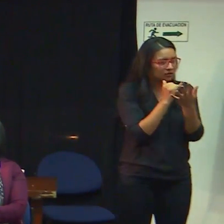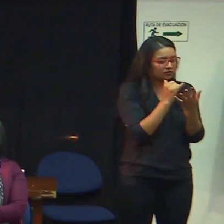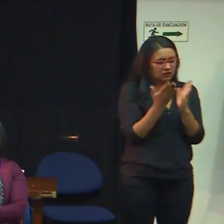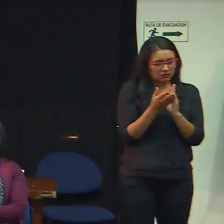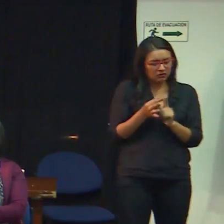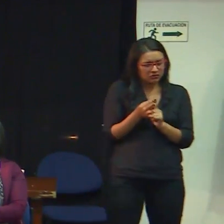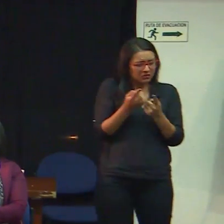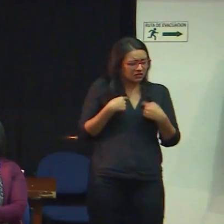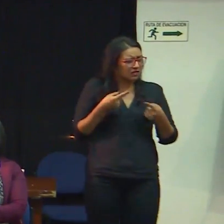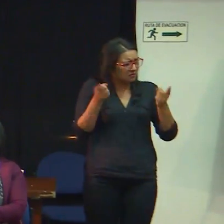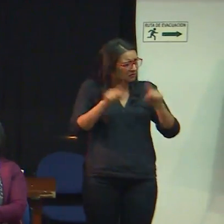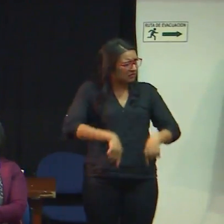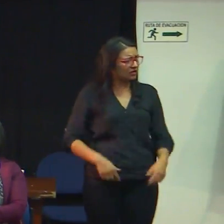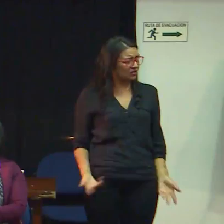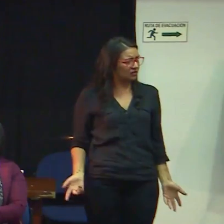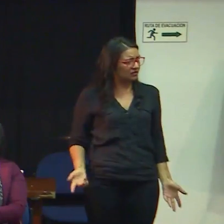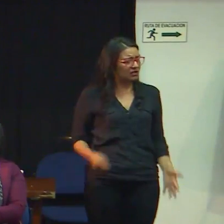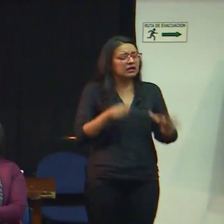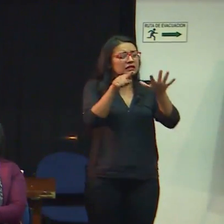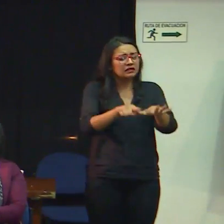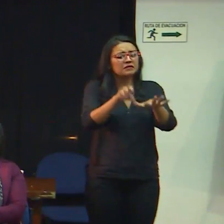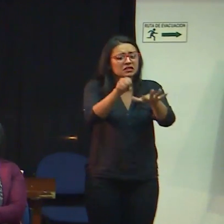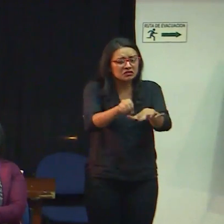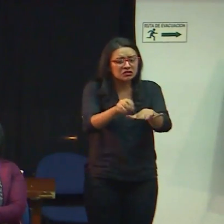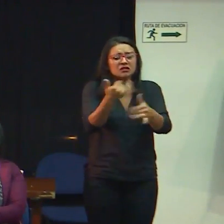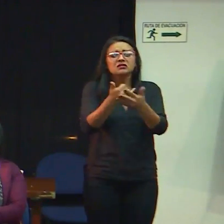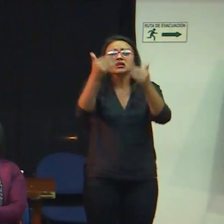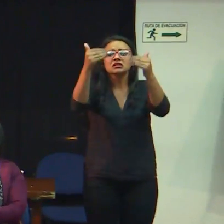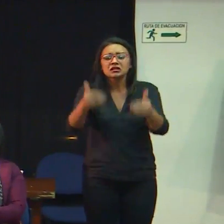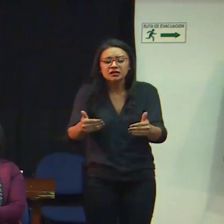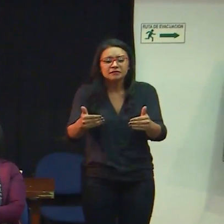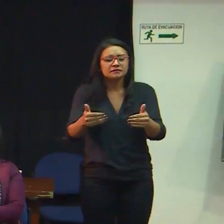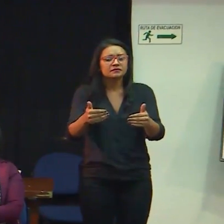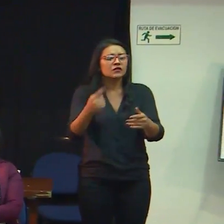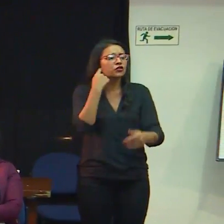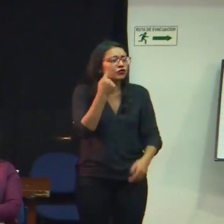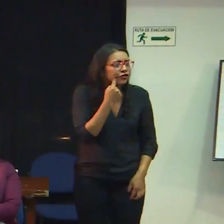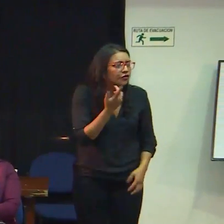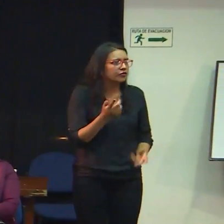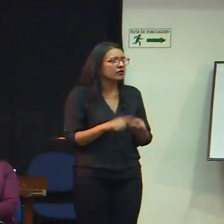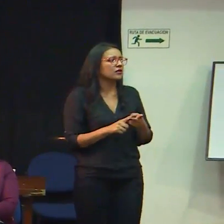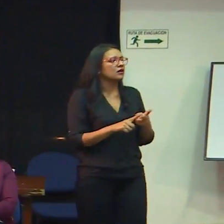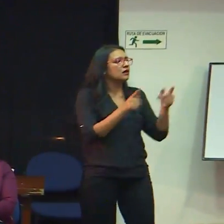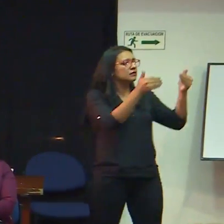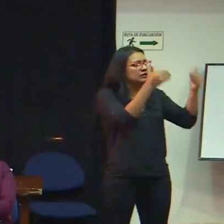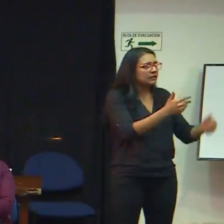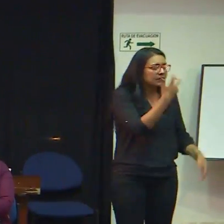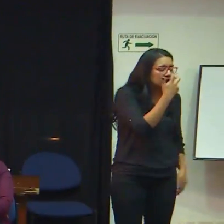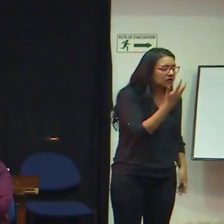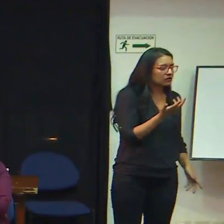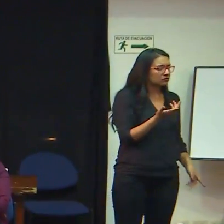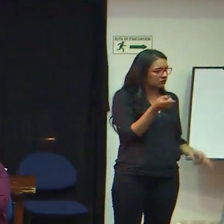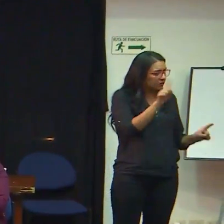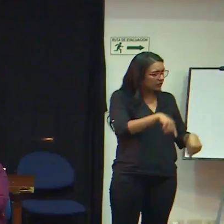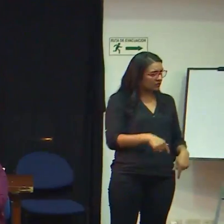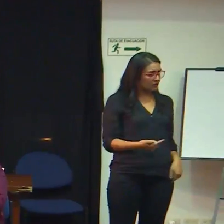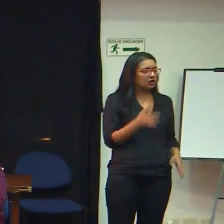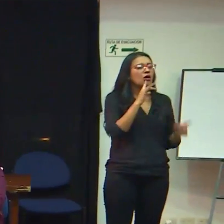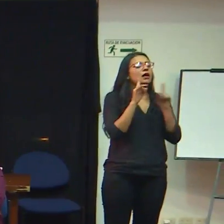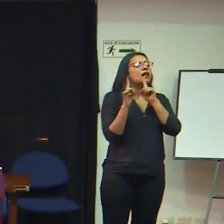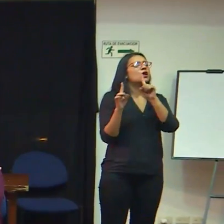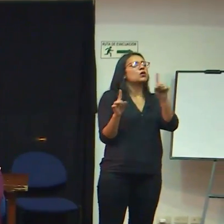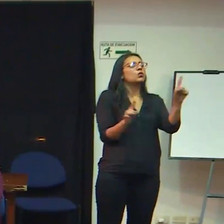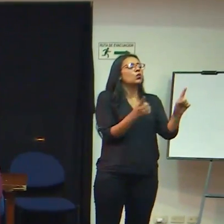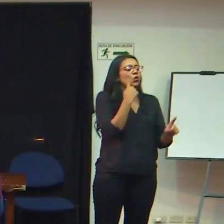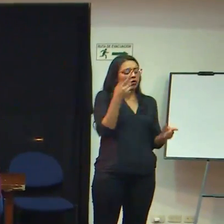especial también, el de semestre cero, el que tiene discapacidad auditiva, el que es sordo, el que tiene discapacidad visual, porque es que eso no es un discurso de